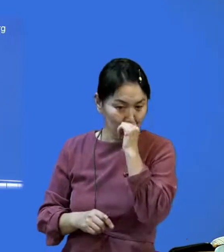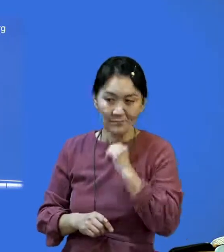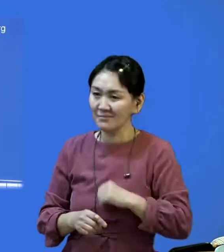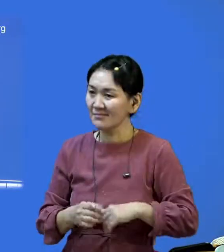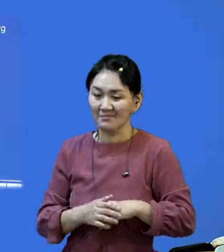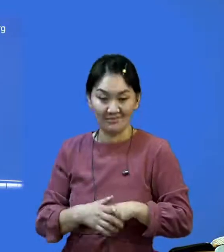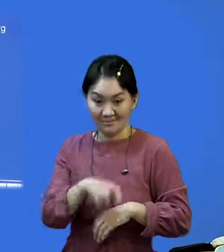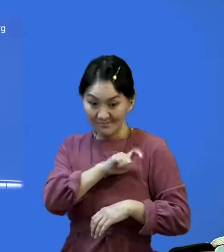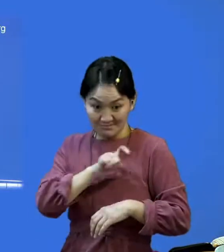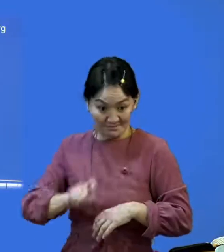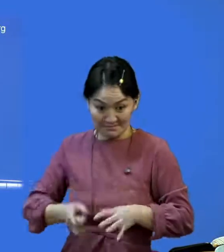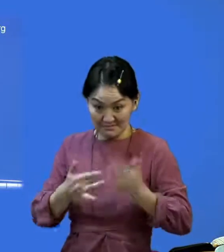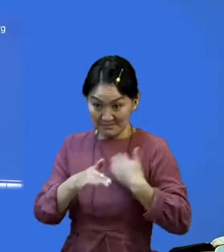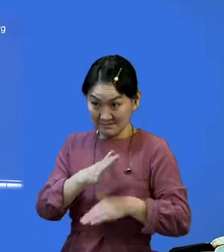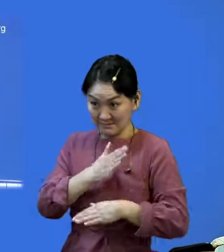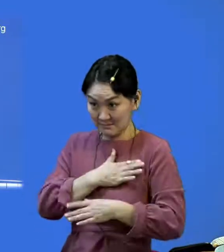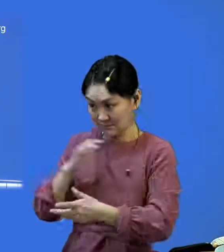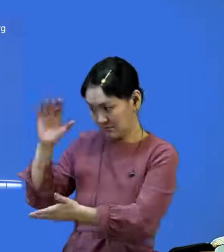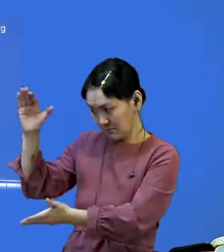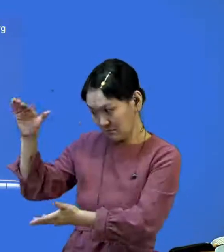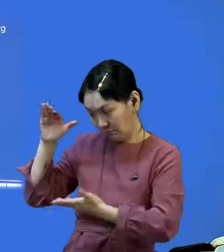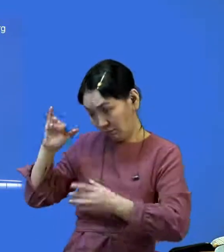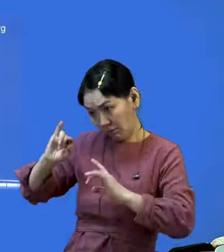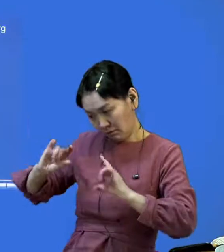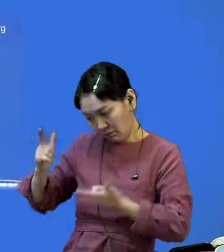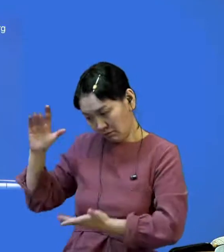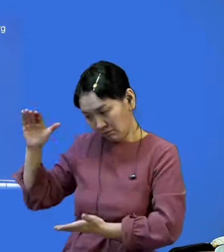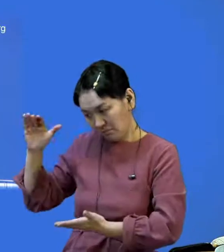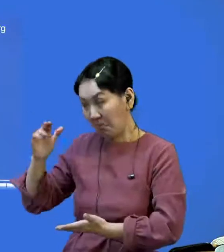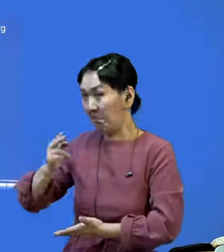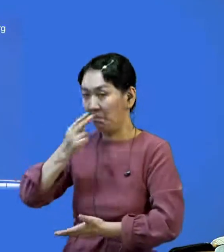Христч хүмүүс энэ тооцоог зөв гаргах хэрэгтэй.